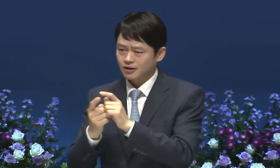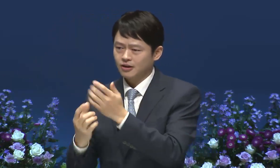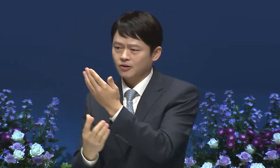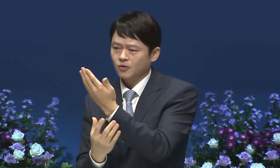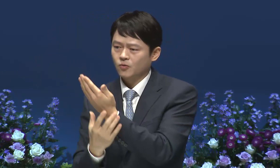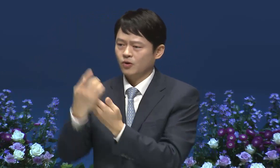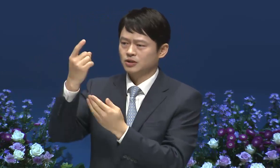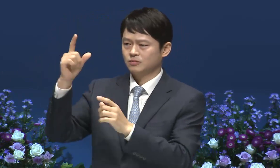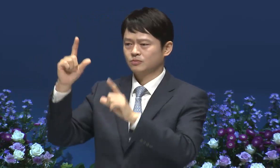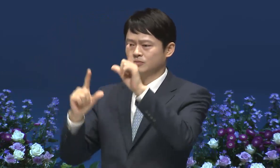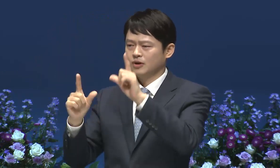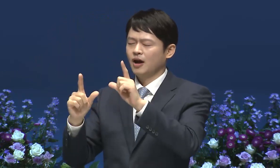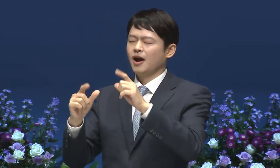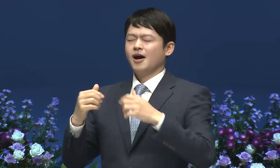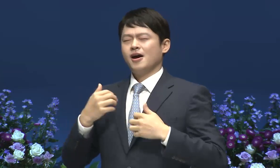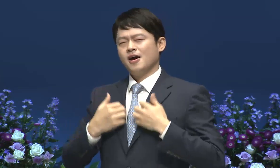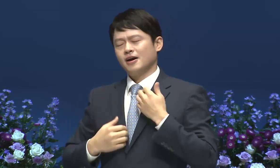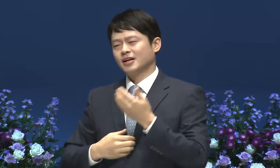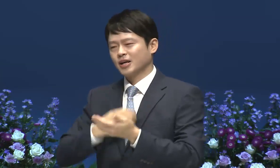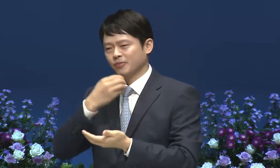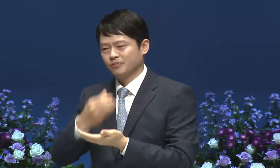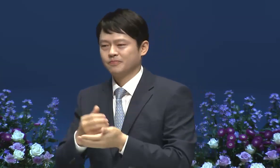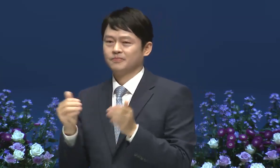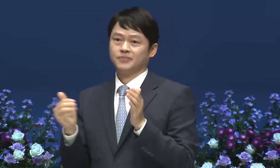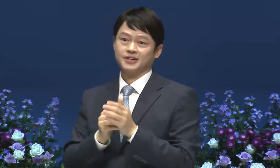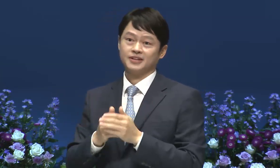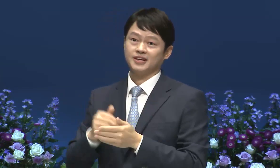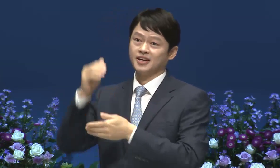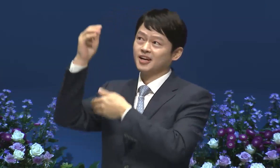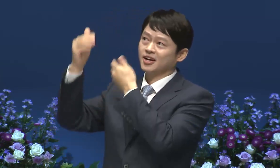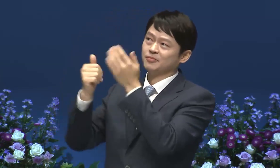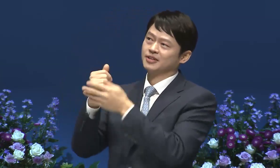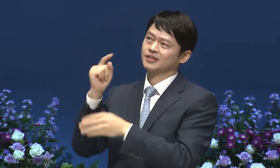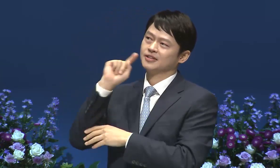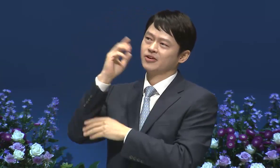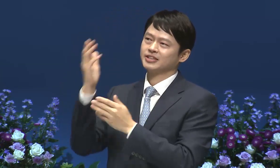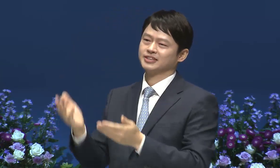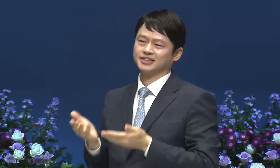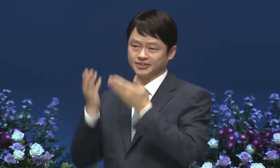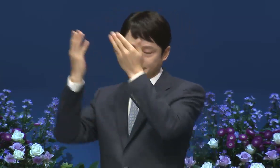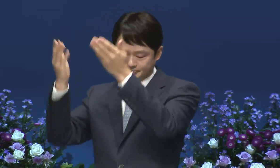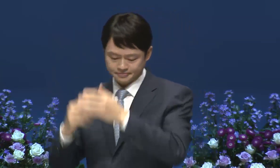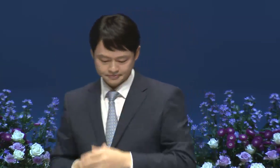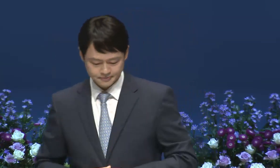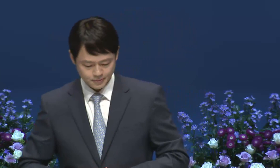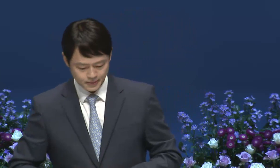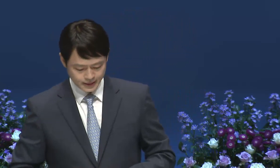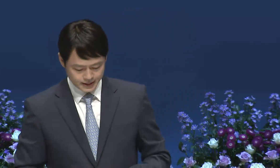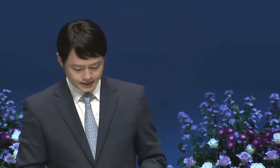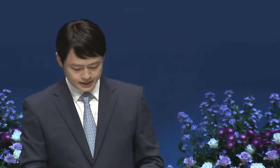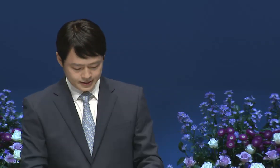붙잡고 훈련에 임했기 때문에 모두가 원리스를 이루는 모습에 저는 너무 하나님께 감사했습니다.